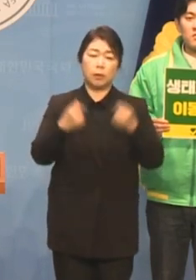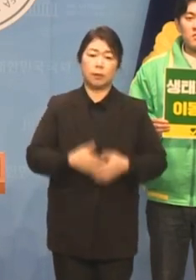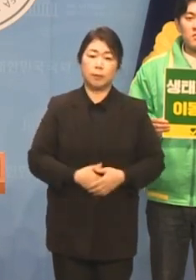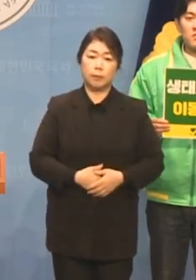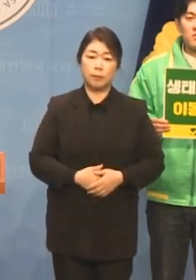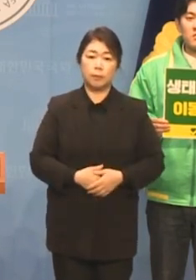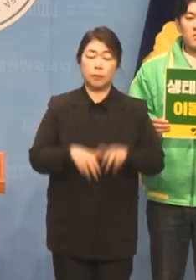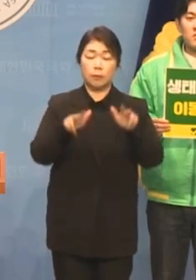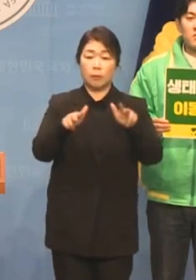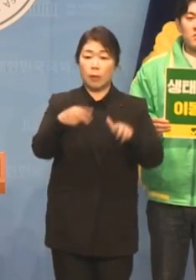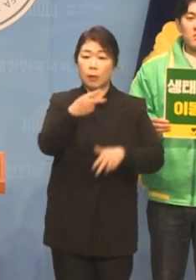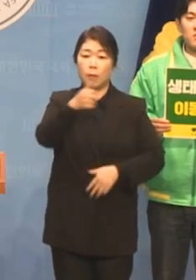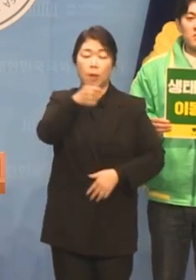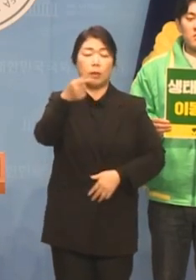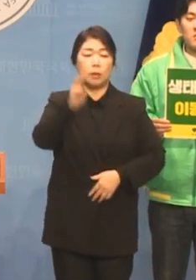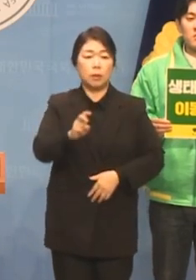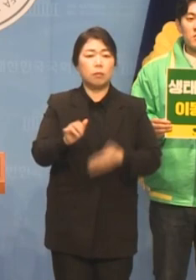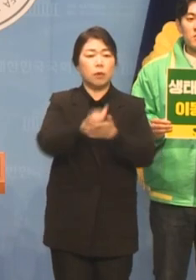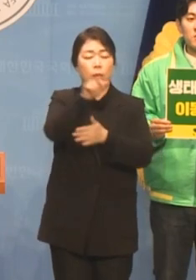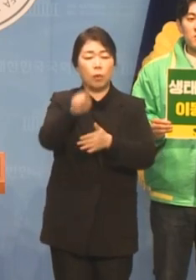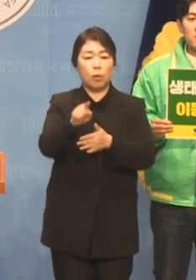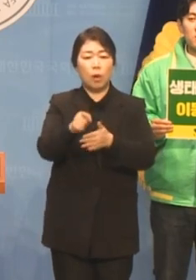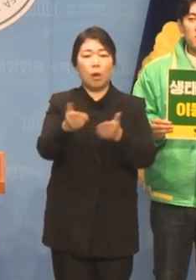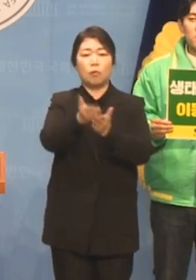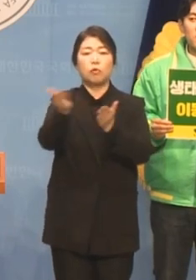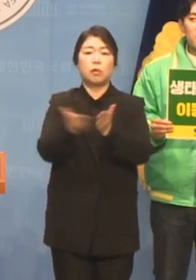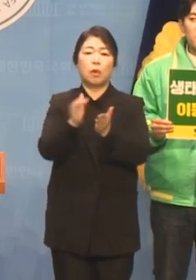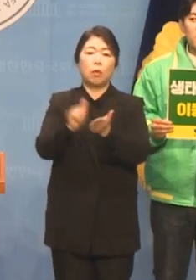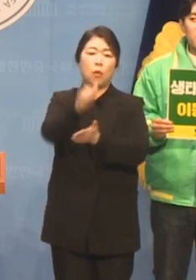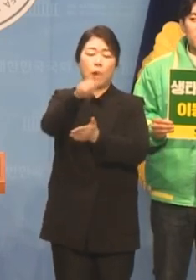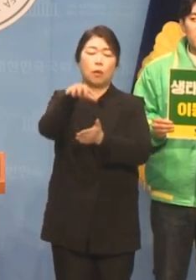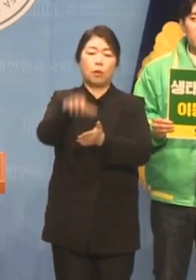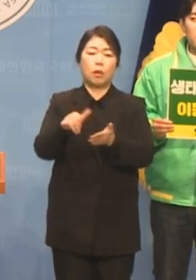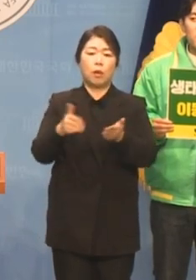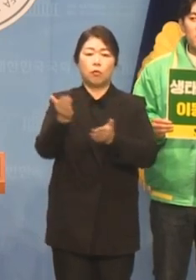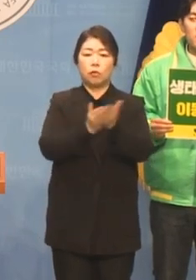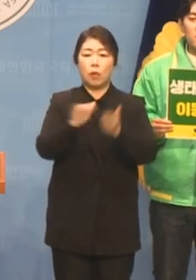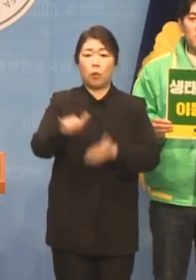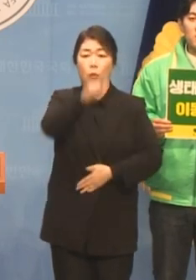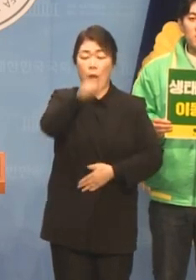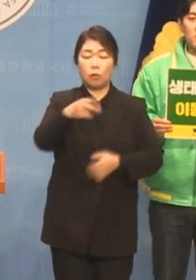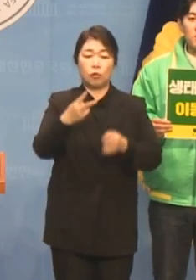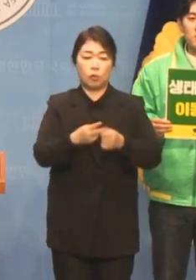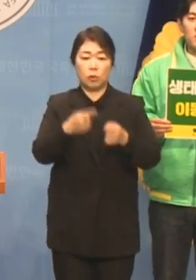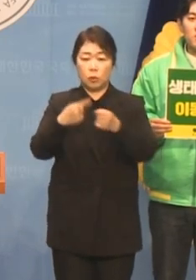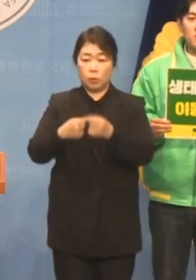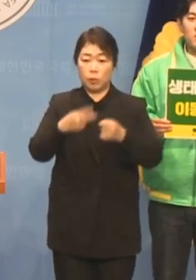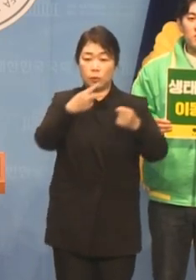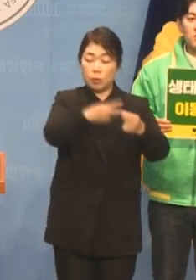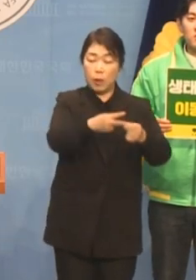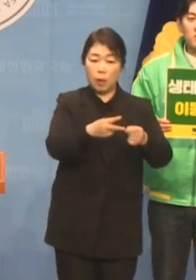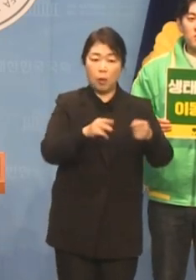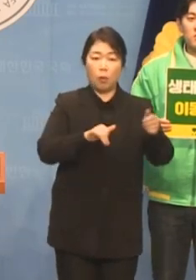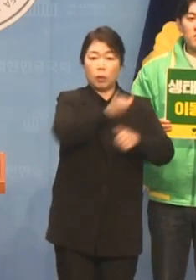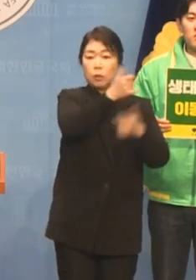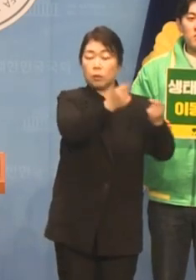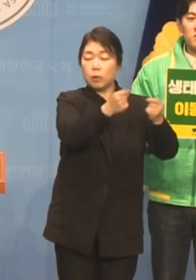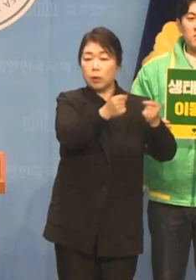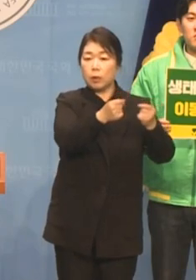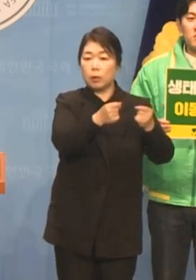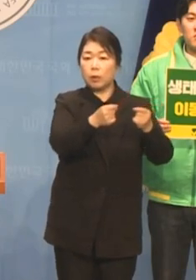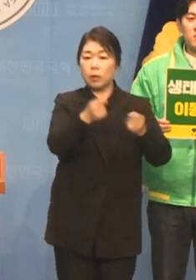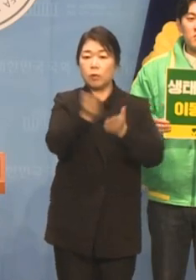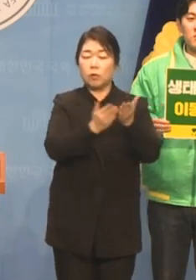세만금 신공항 사업은 군상 공항의 제 2 활주로 건설이라는 군산 미공군의 오랜